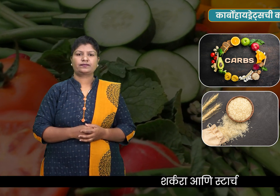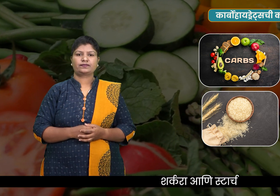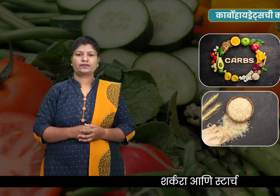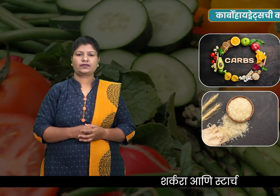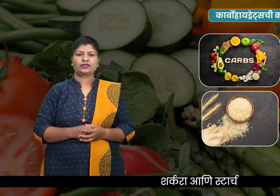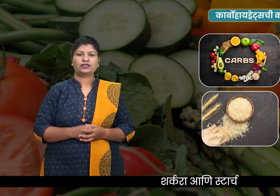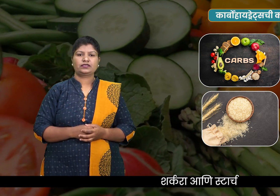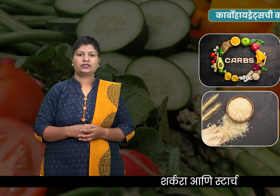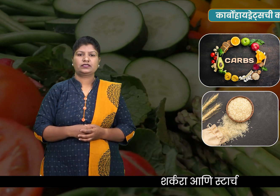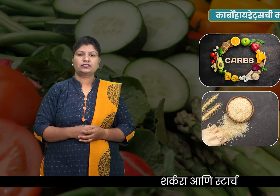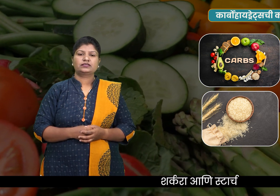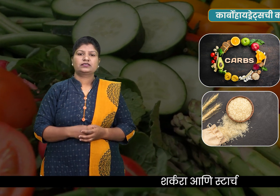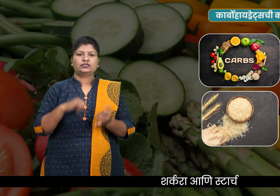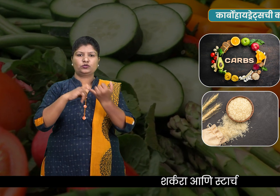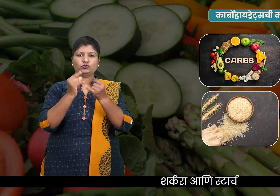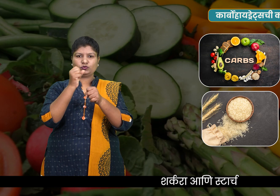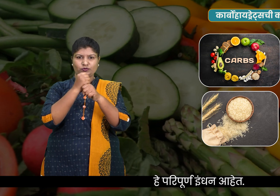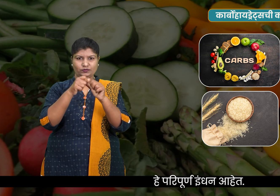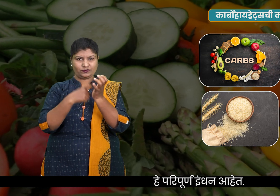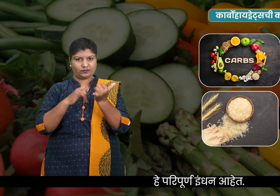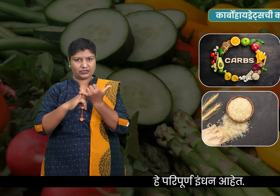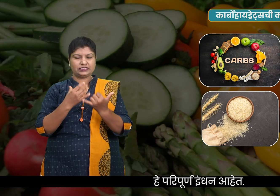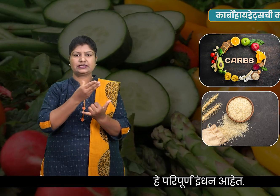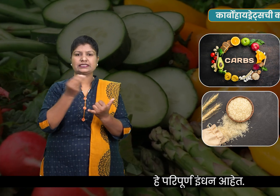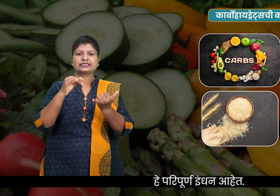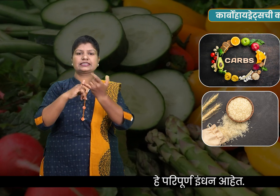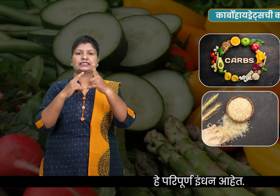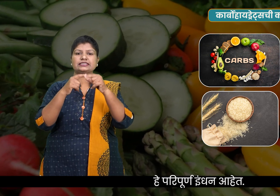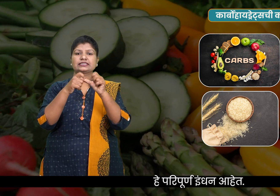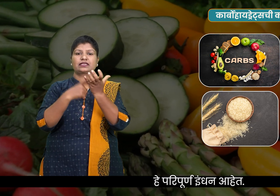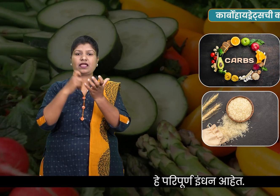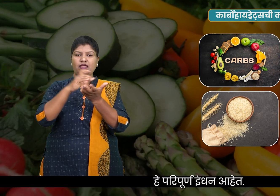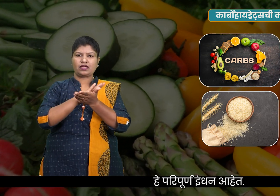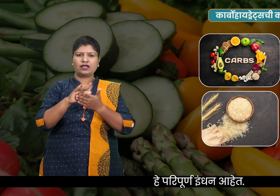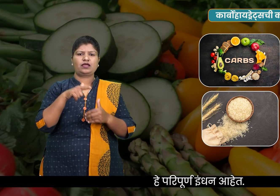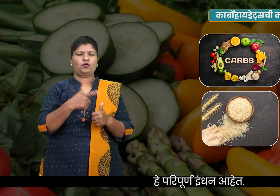निर्मितीसाठी शर्करा आणि स्टार्च हे परिपूर्ण इंधन आहेत.